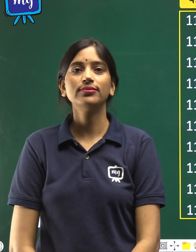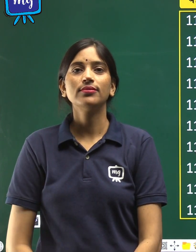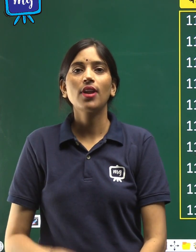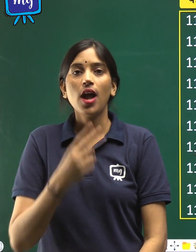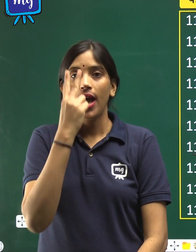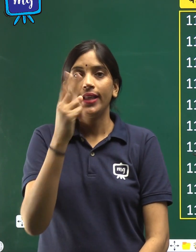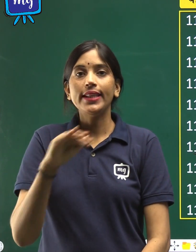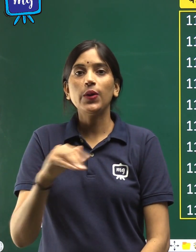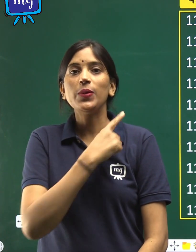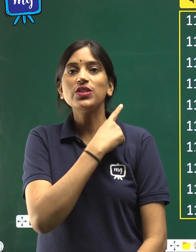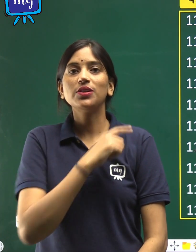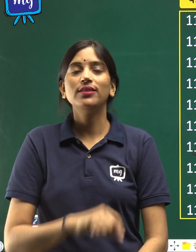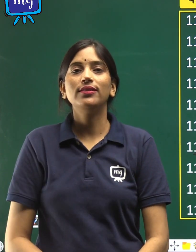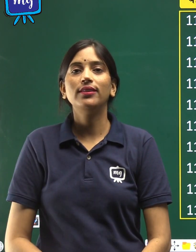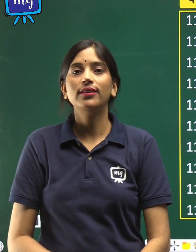देखो बच्चों,